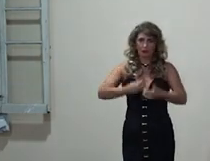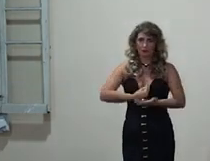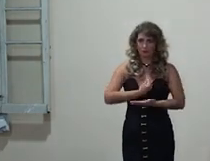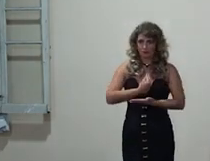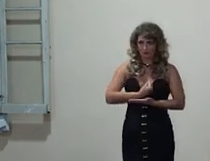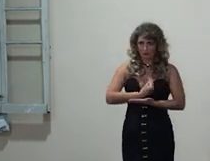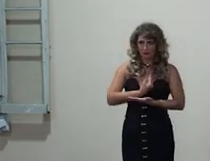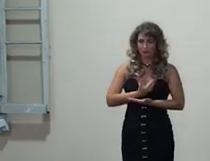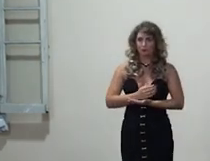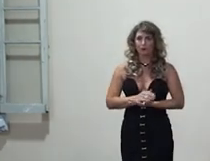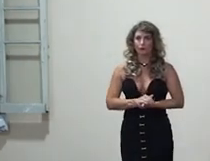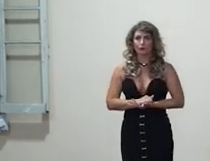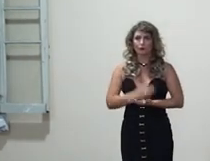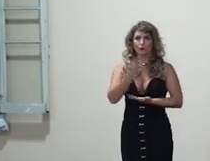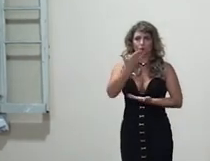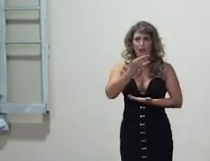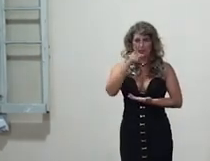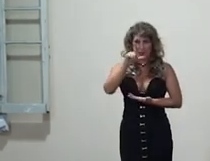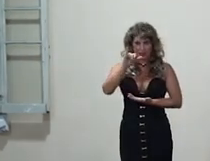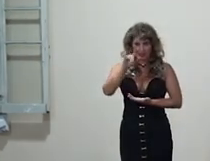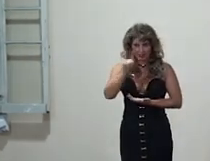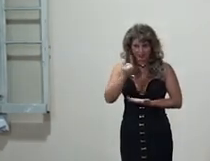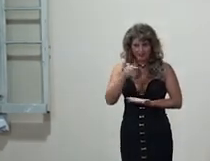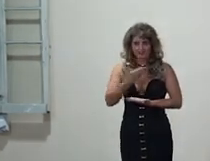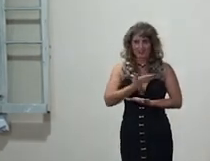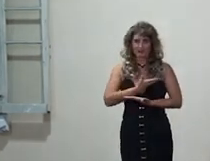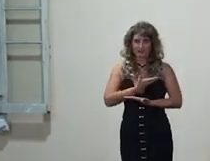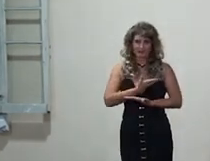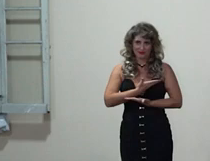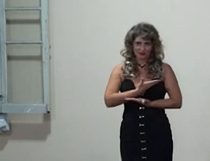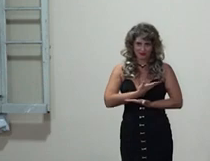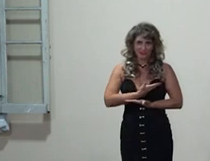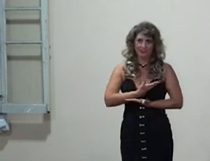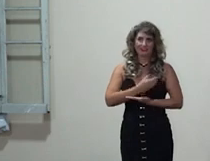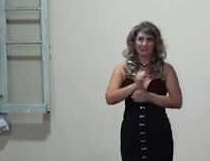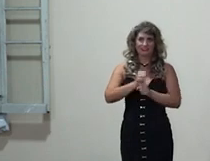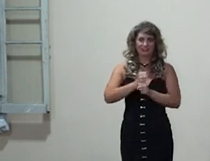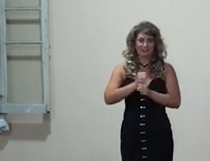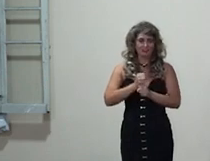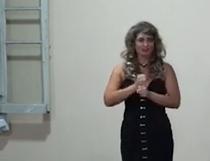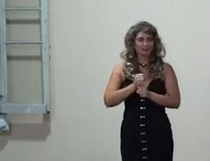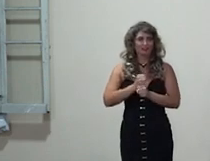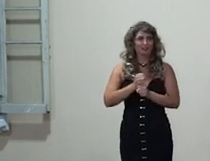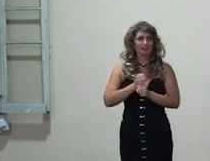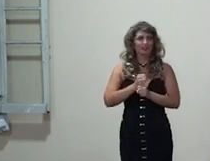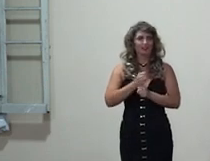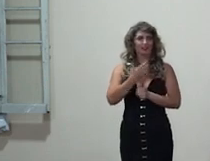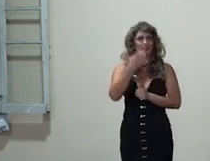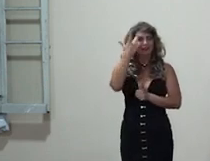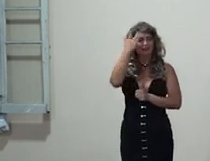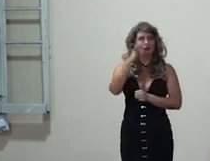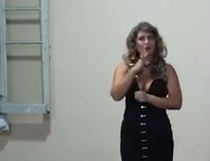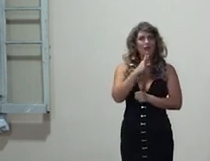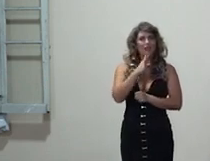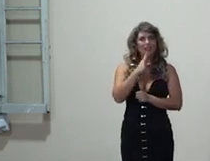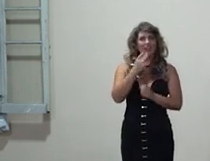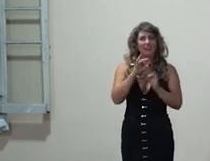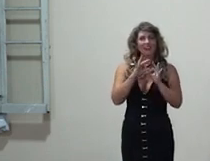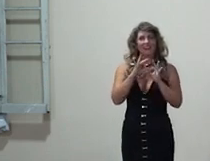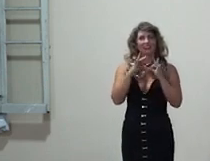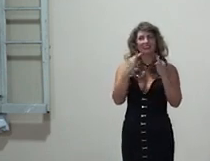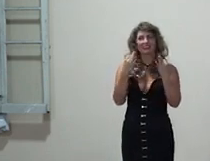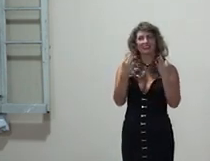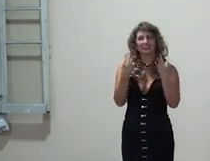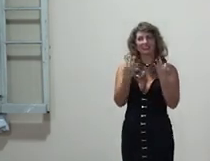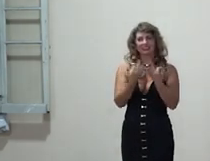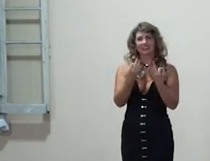Liz, né, que é uma amiga de tanto tempo. Né? Não sei se vocês conhecem a família dos Pinto Louco,